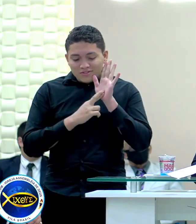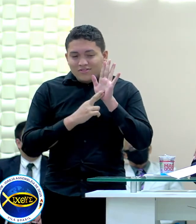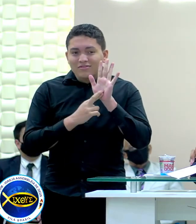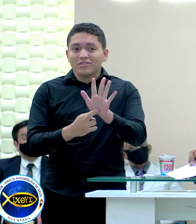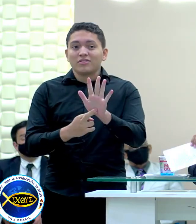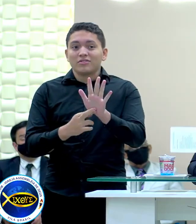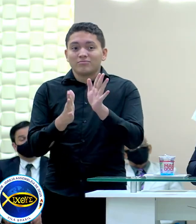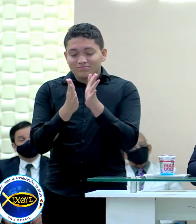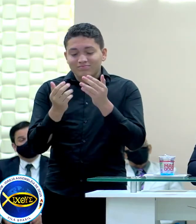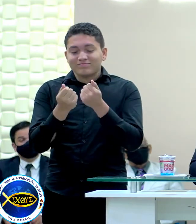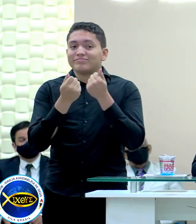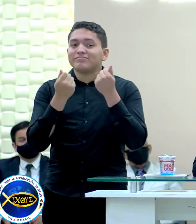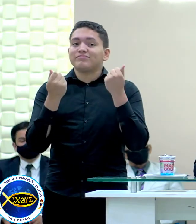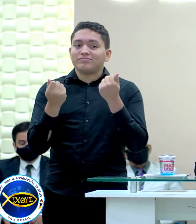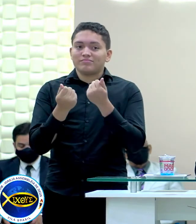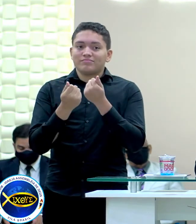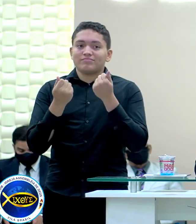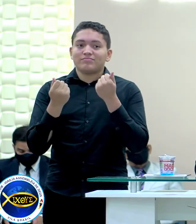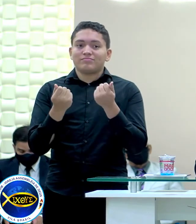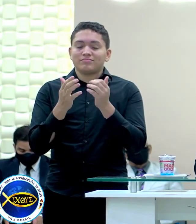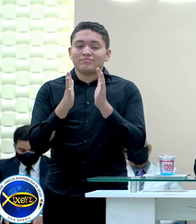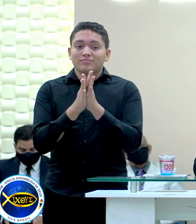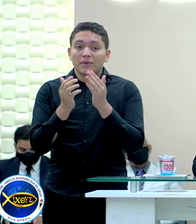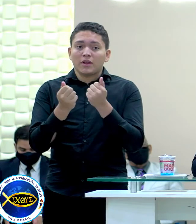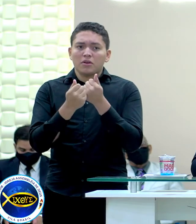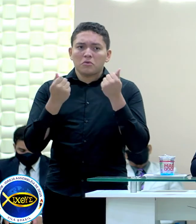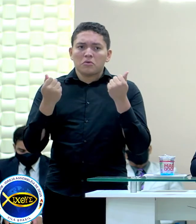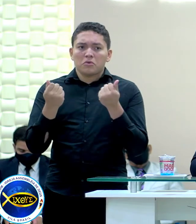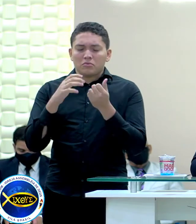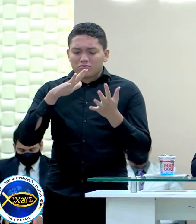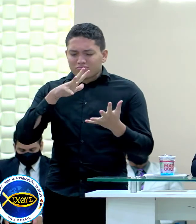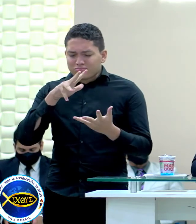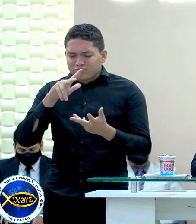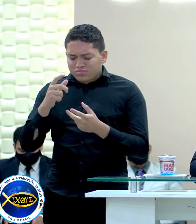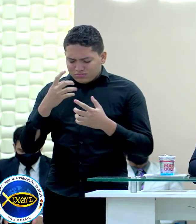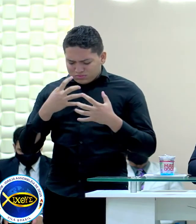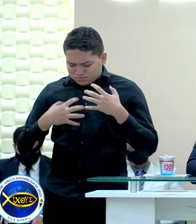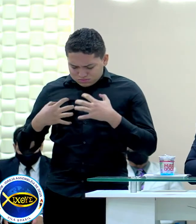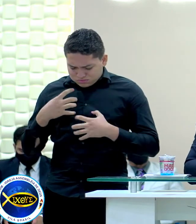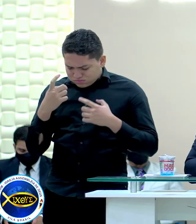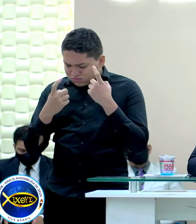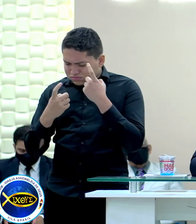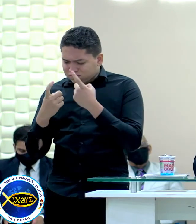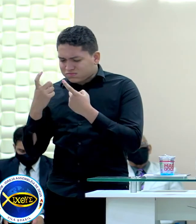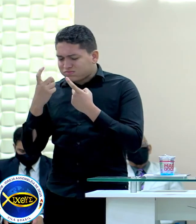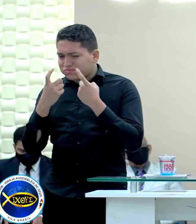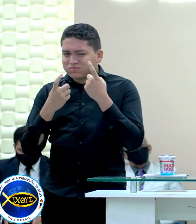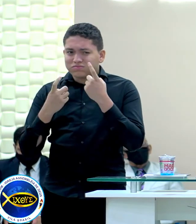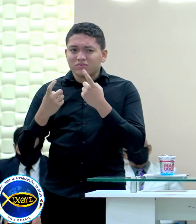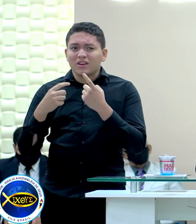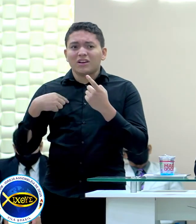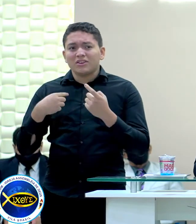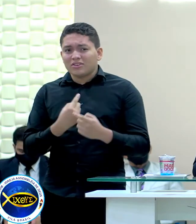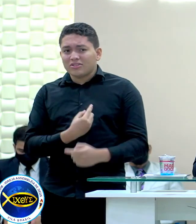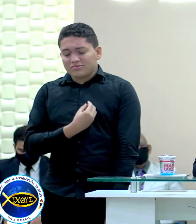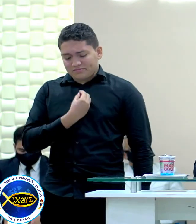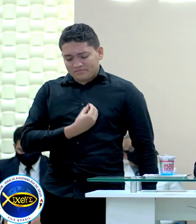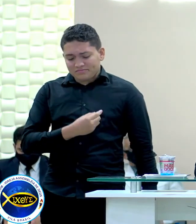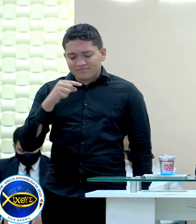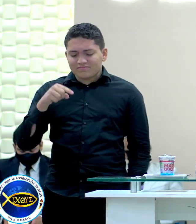Aleluia, aleluia. O mundo está em desespero. Nós estamos vivendo neste